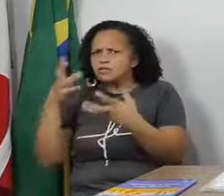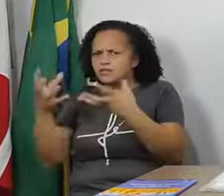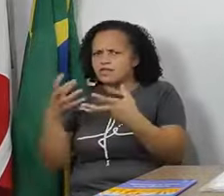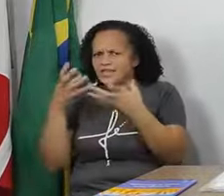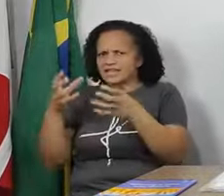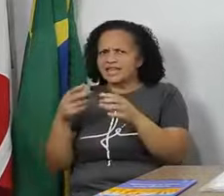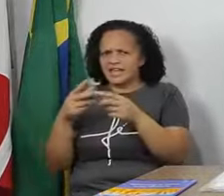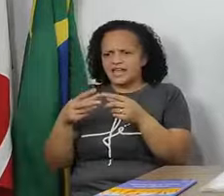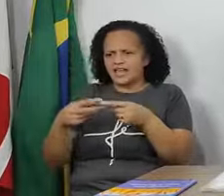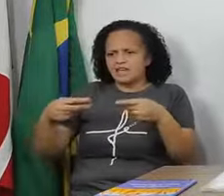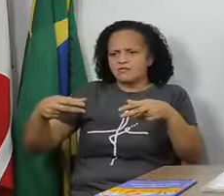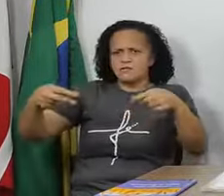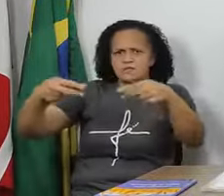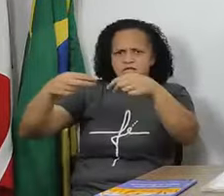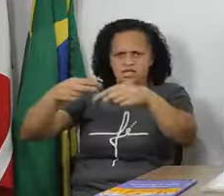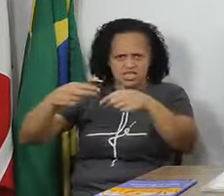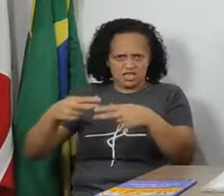possa